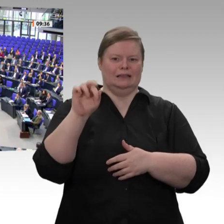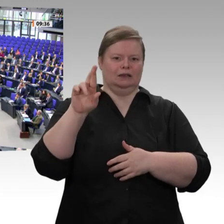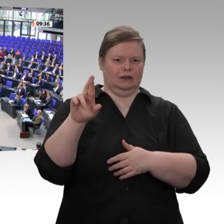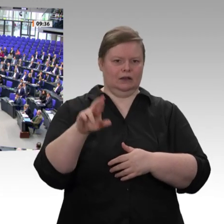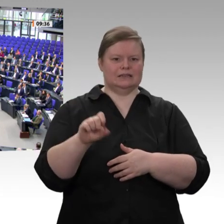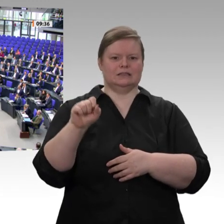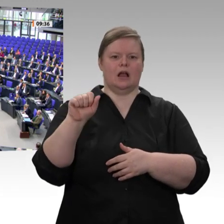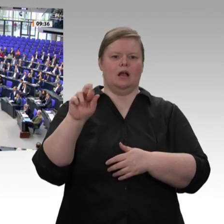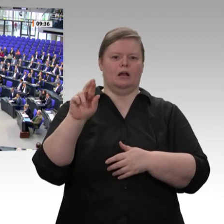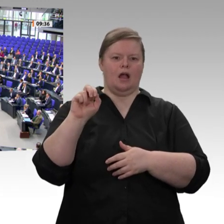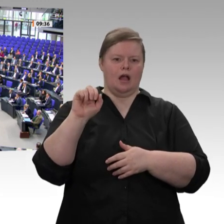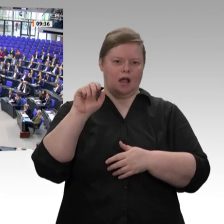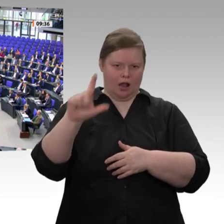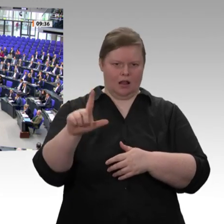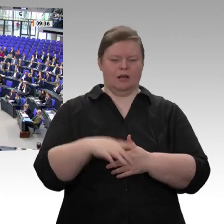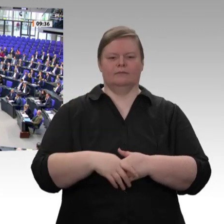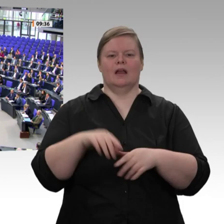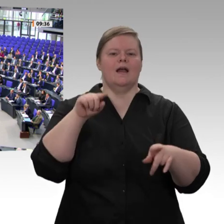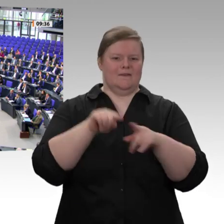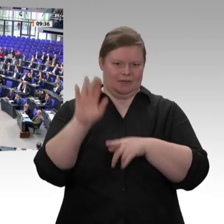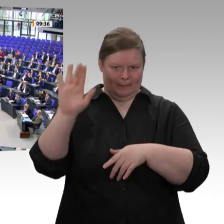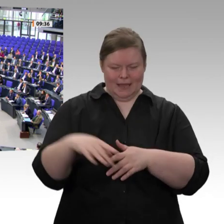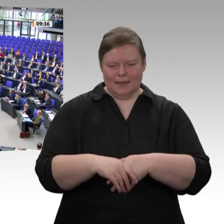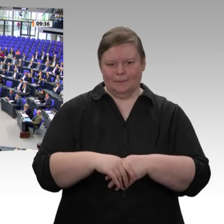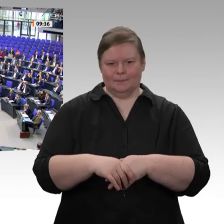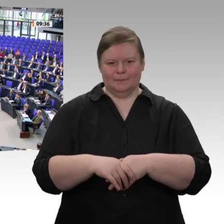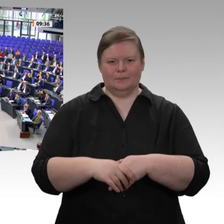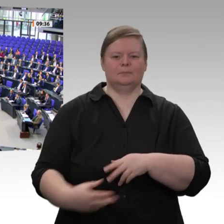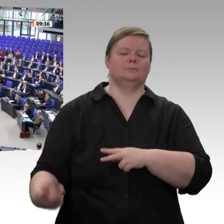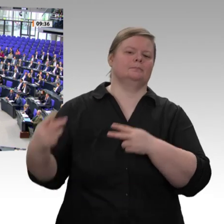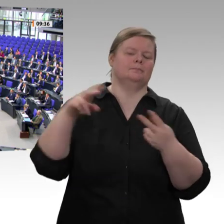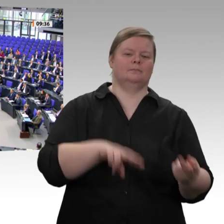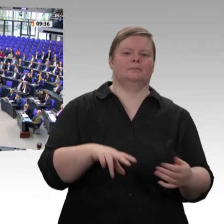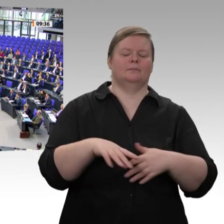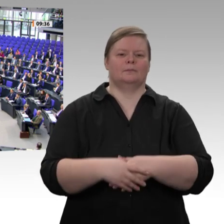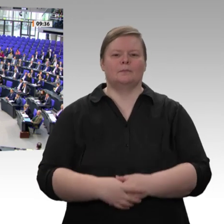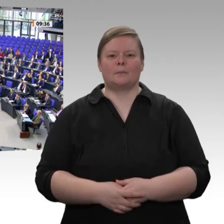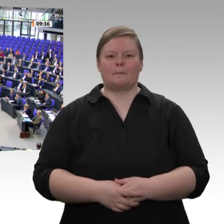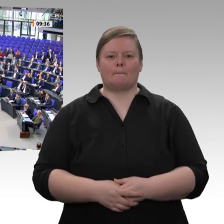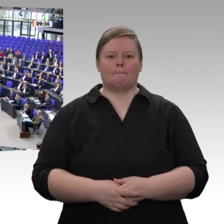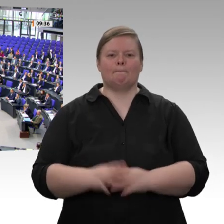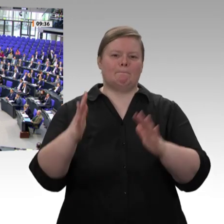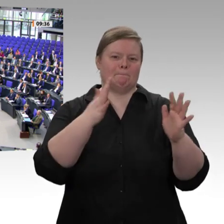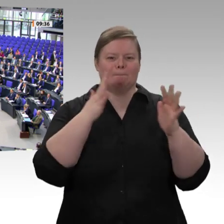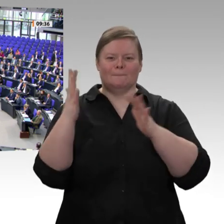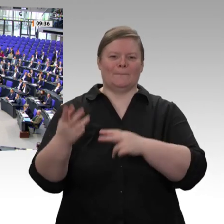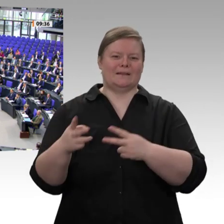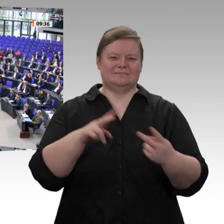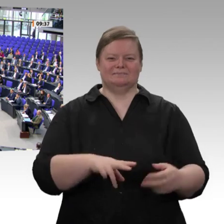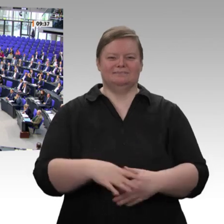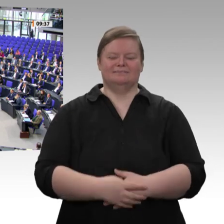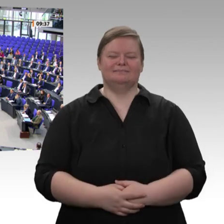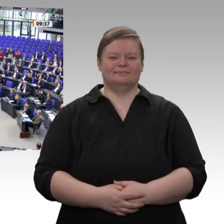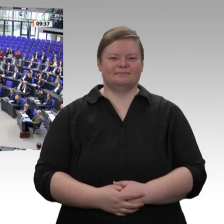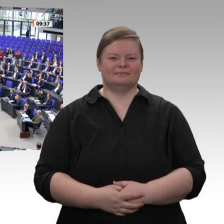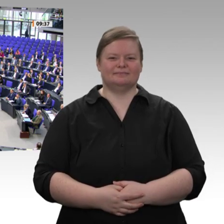Herr Bundespräsident, Herr Bundestagspräsident, meine Damen und Herren, liebe Kolleginnen und Kollegen.